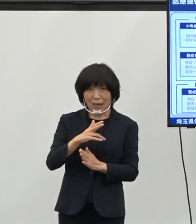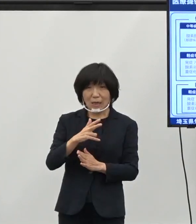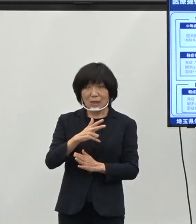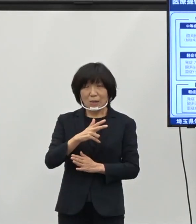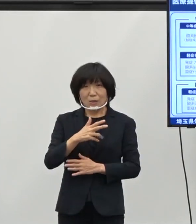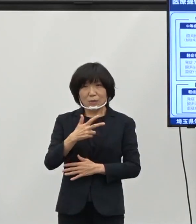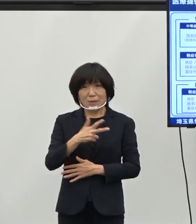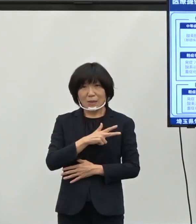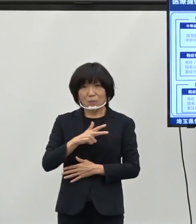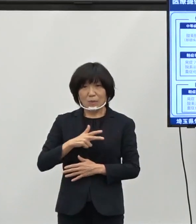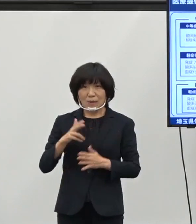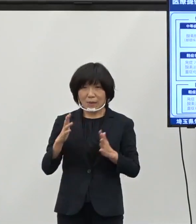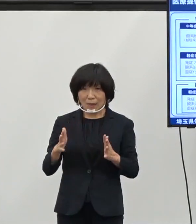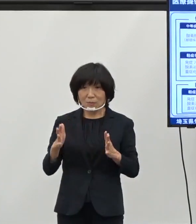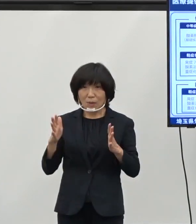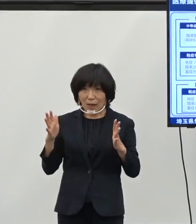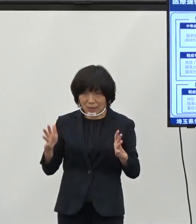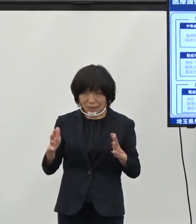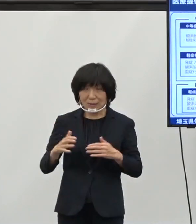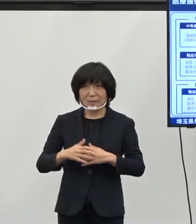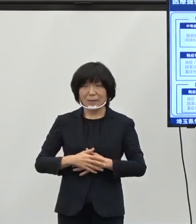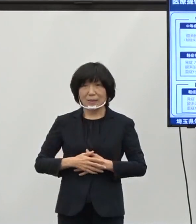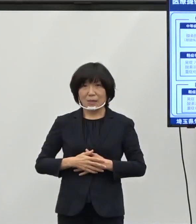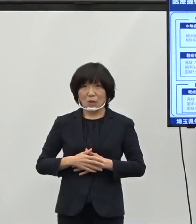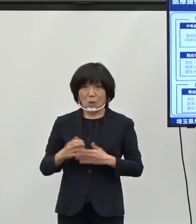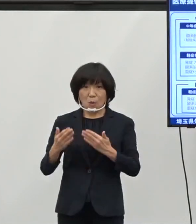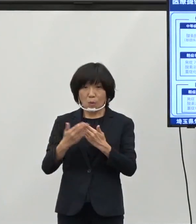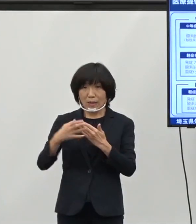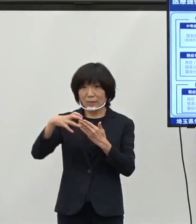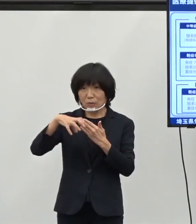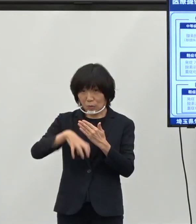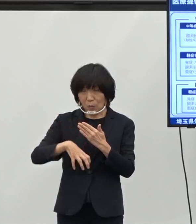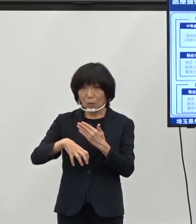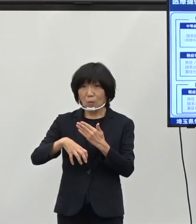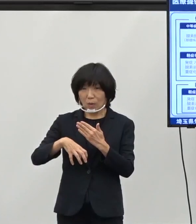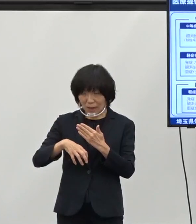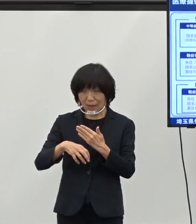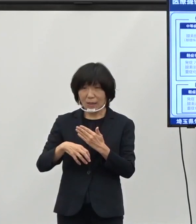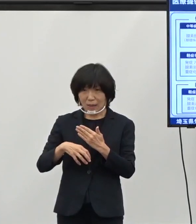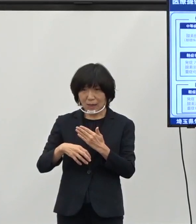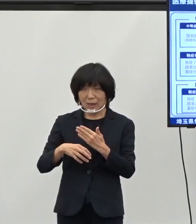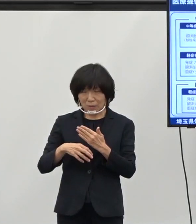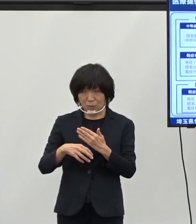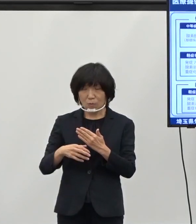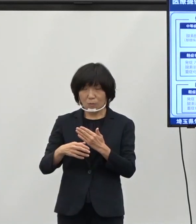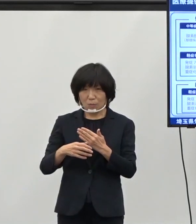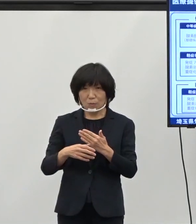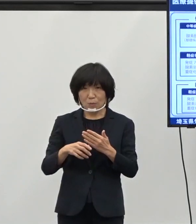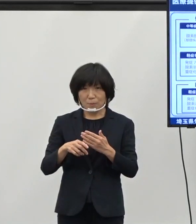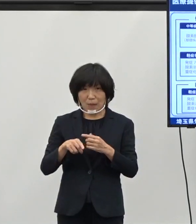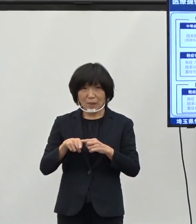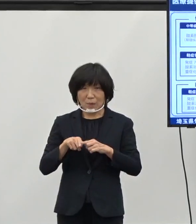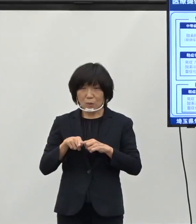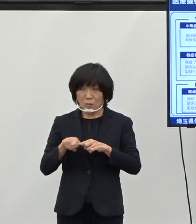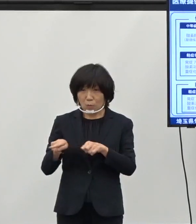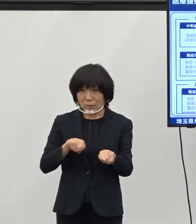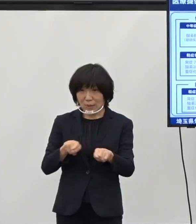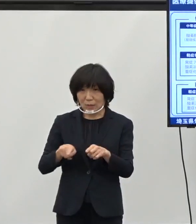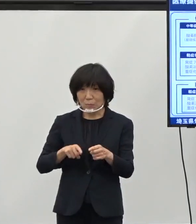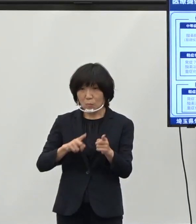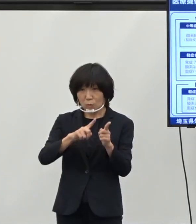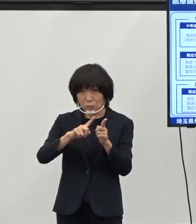などを充当する患者について、保健所からの要請に基づいて調整本